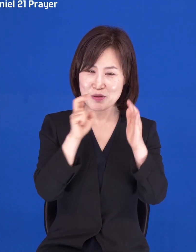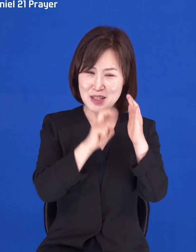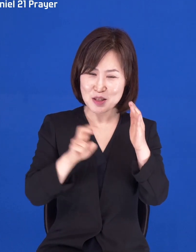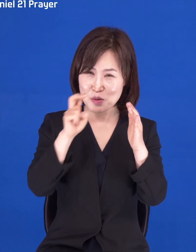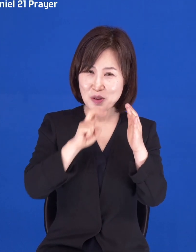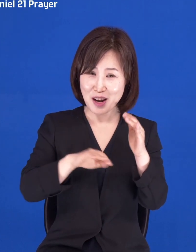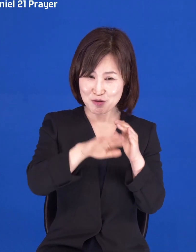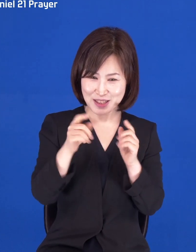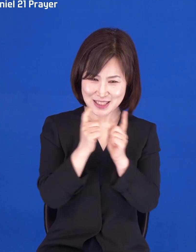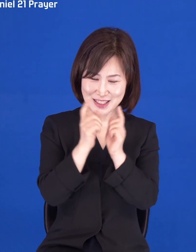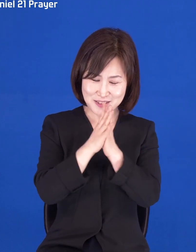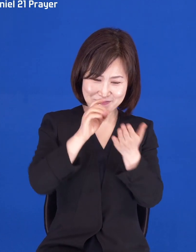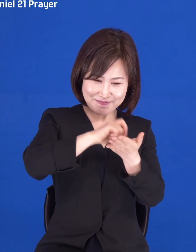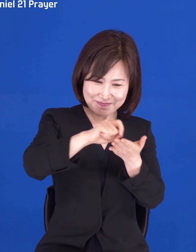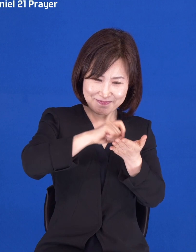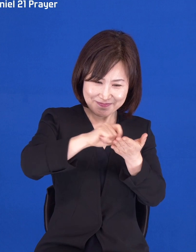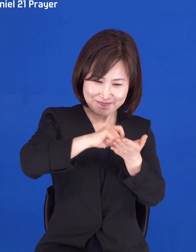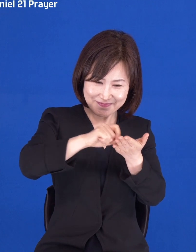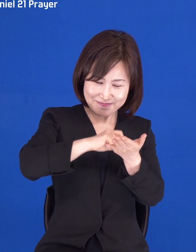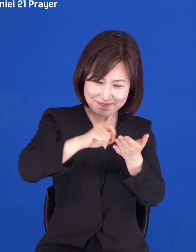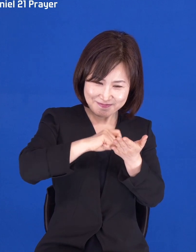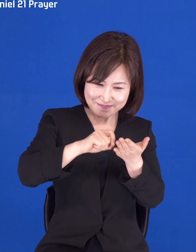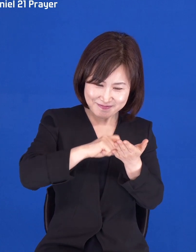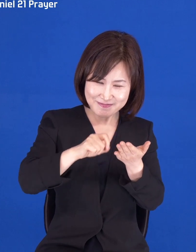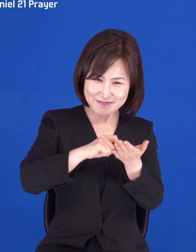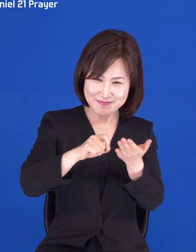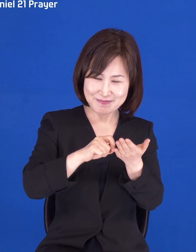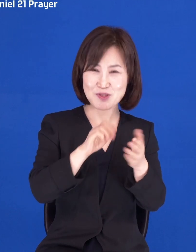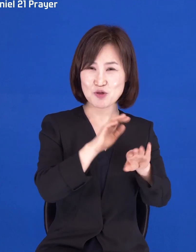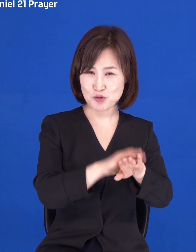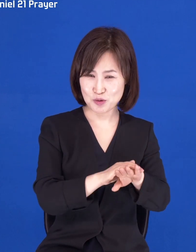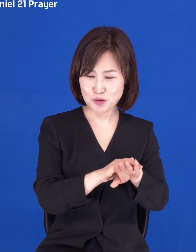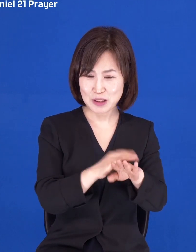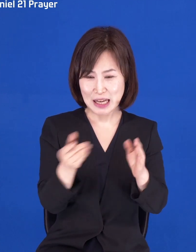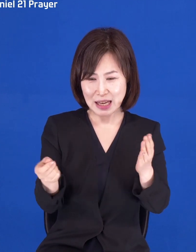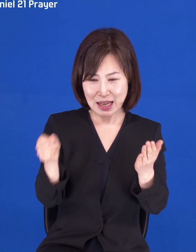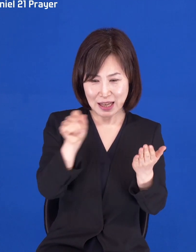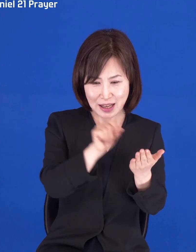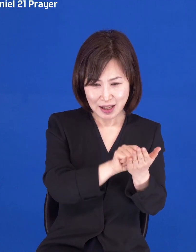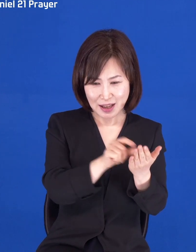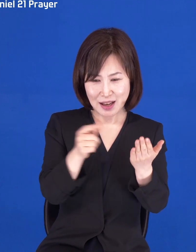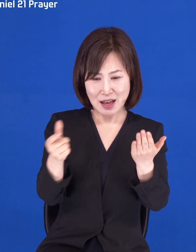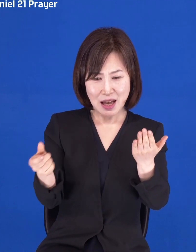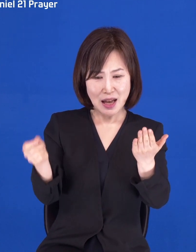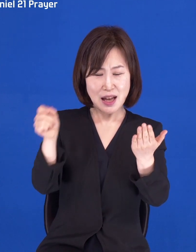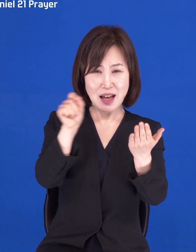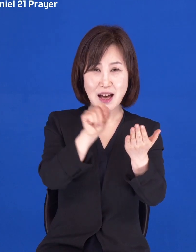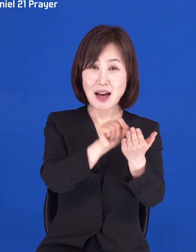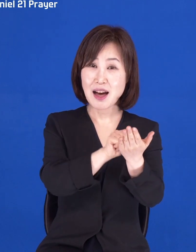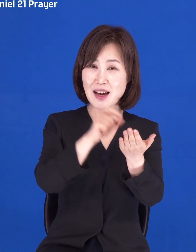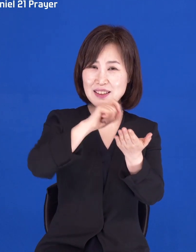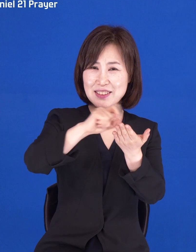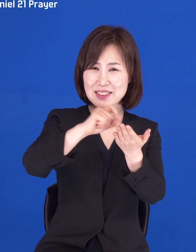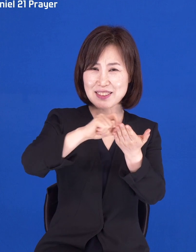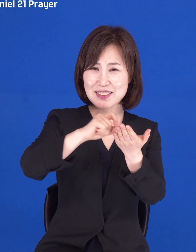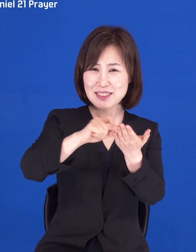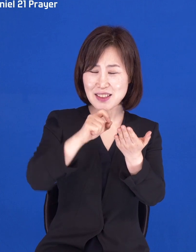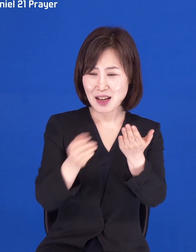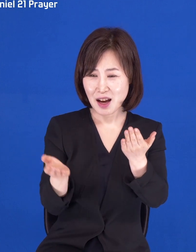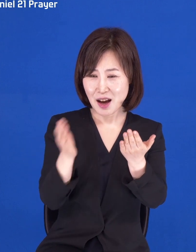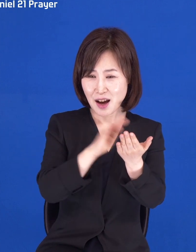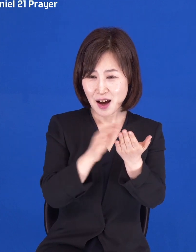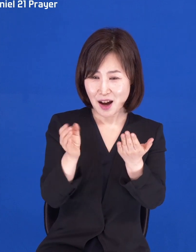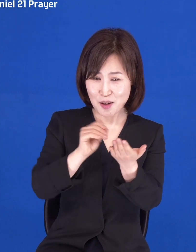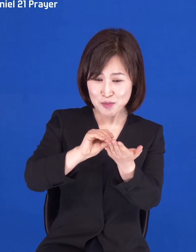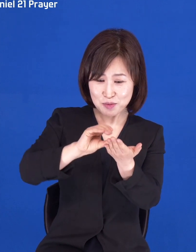우리가 적고 하면서 불렀습니다. 한 장 한 장, 한 페이지 한 페이지, 그 장수가 늘어갈